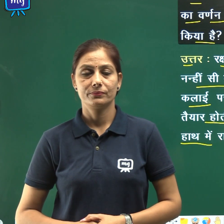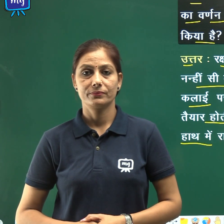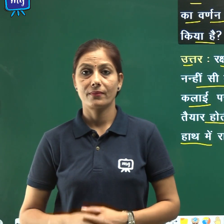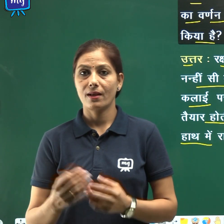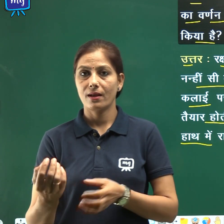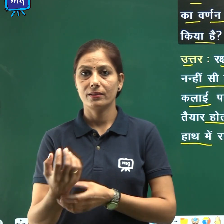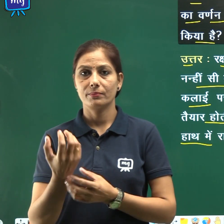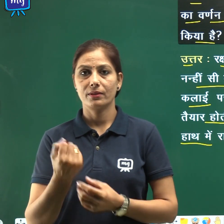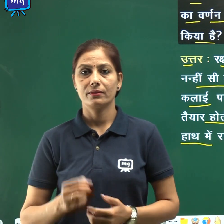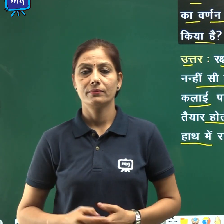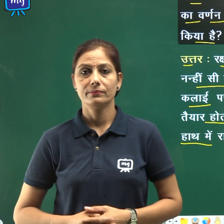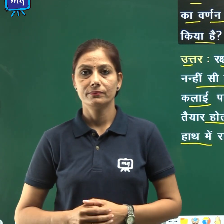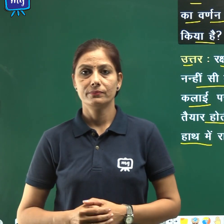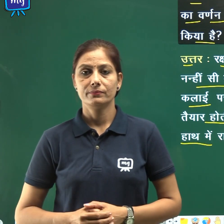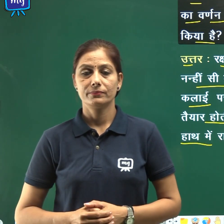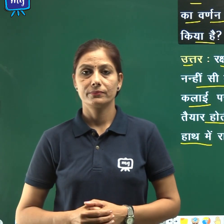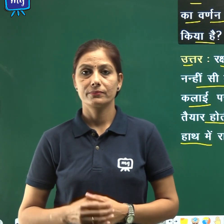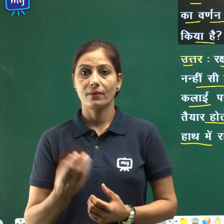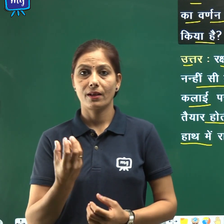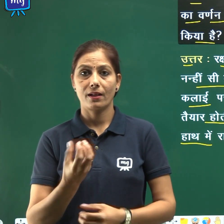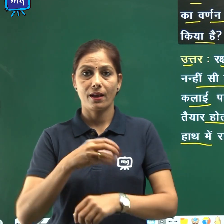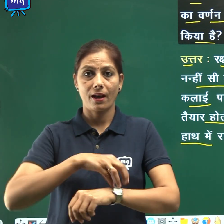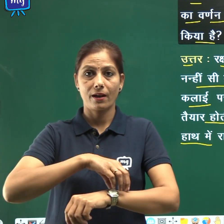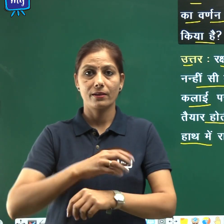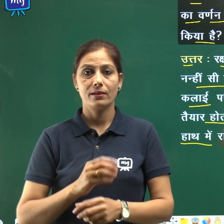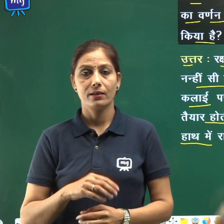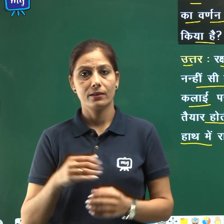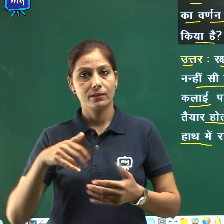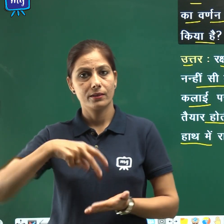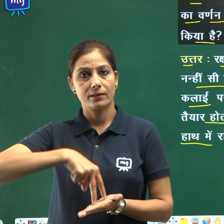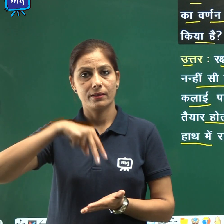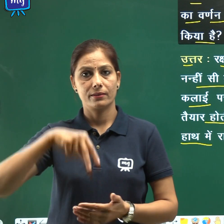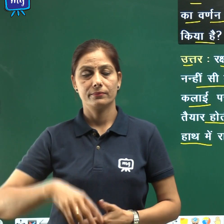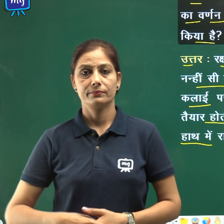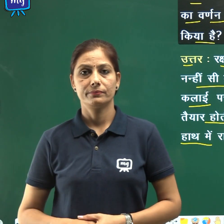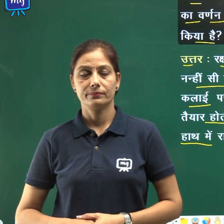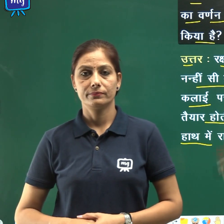हाथ में राखी लेकर खड़ी है।